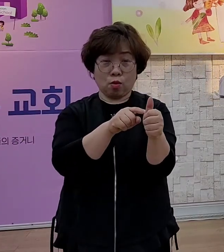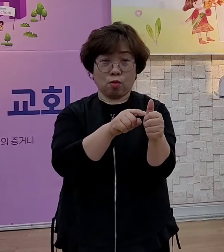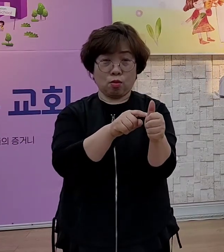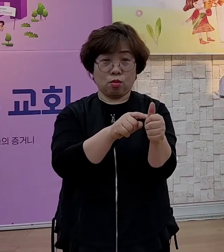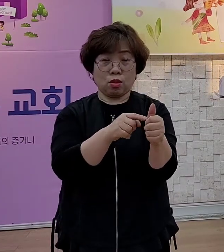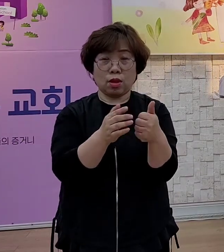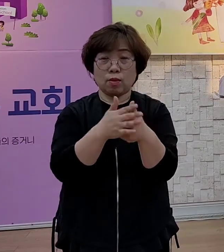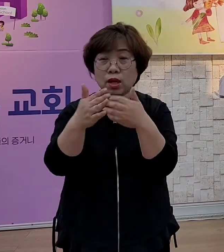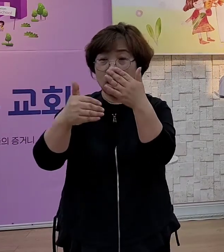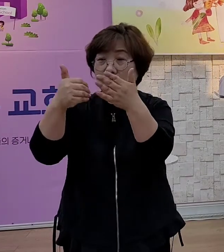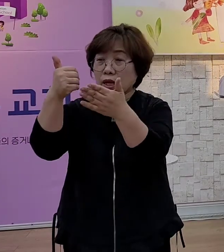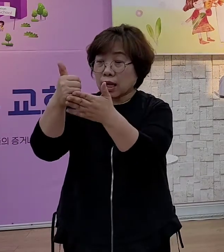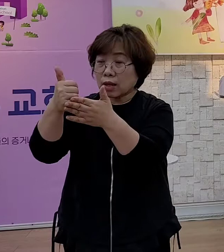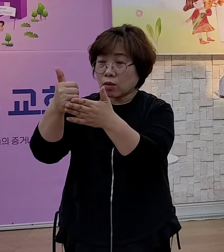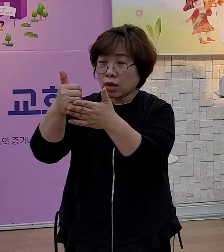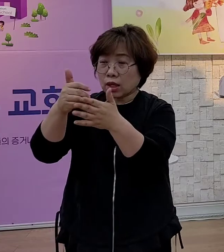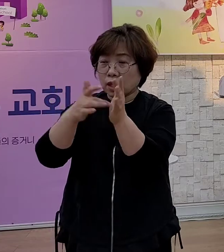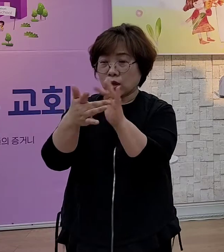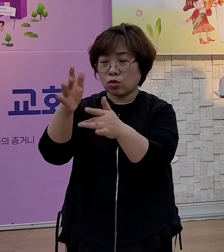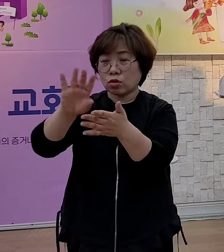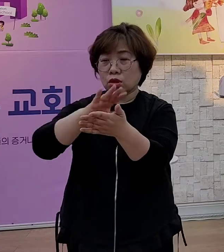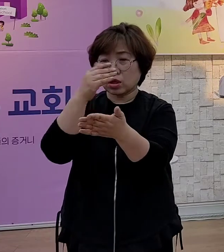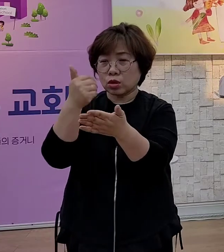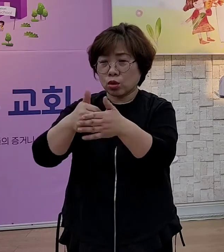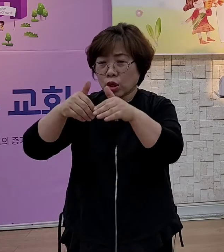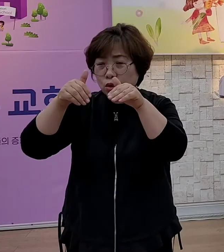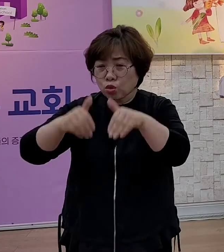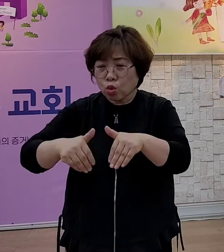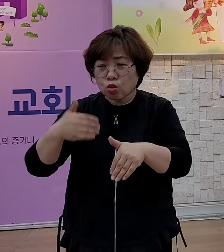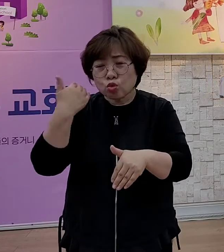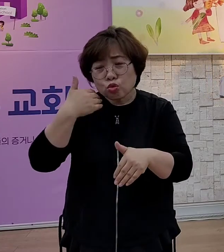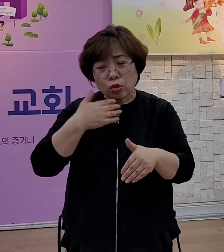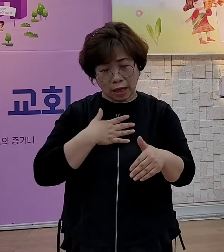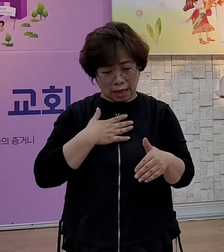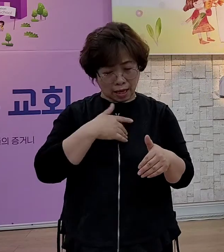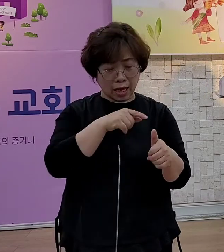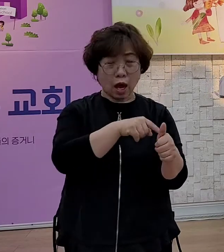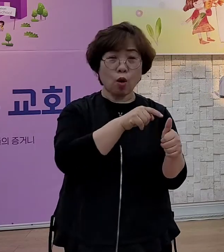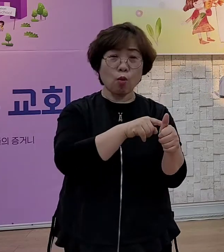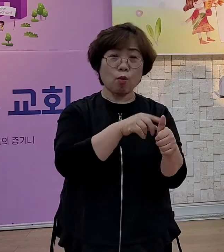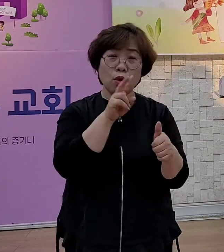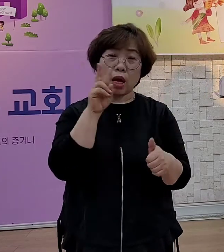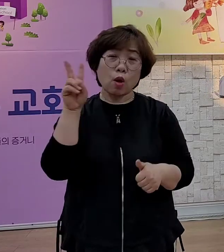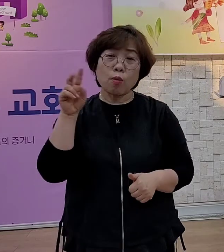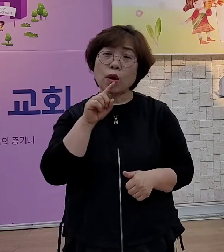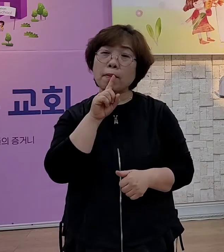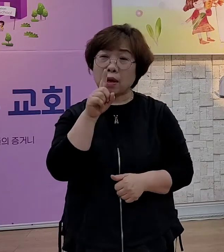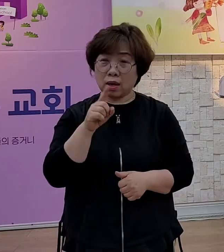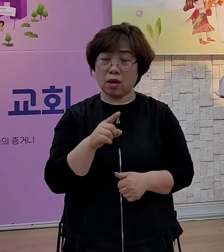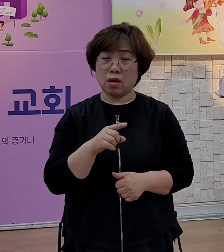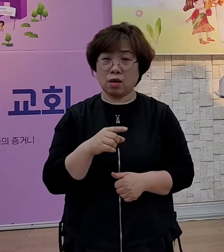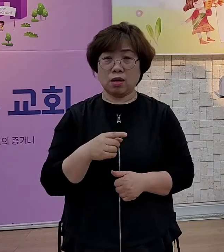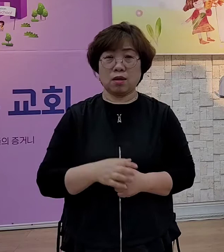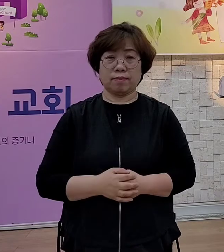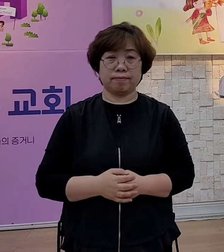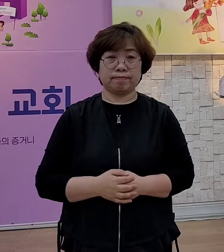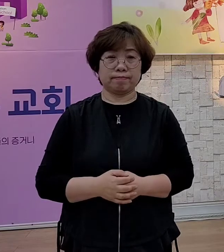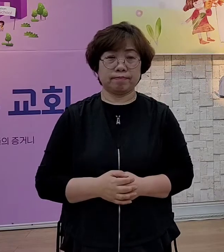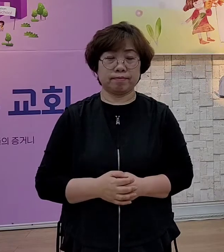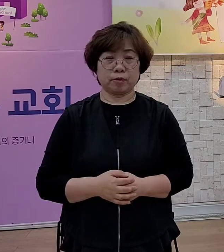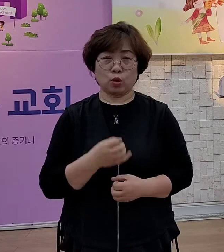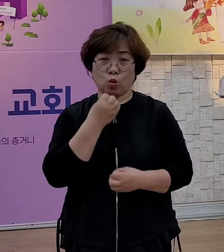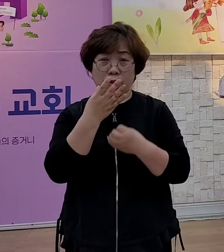하나님과 예수 그리스도의 종 야고보는 이렇게 이 말씀을 시작하고 있지 않습니까? 완전히 인생이 바뀌었어. 예수를